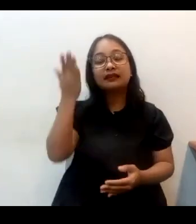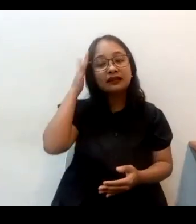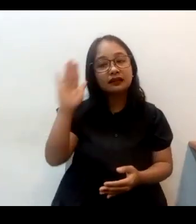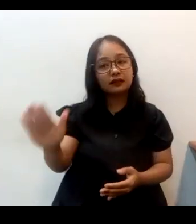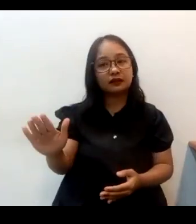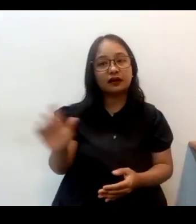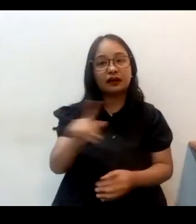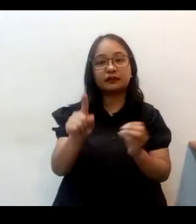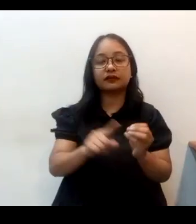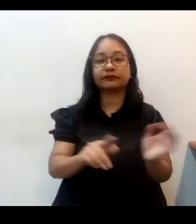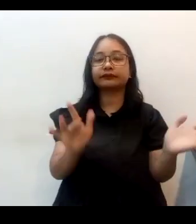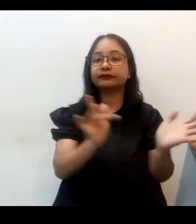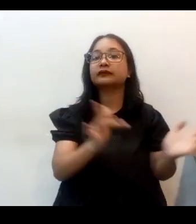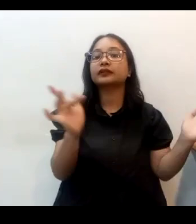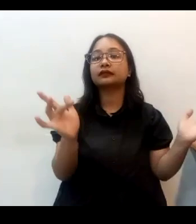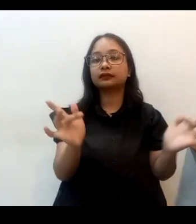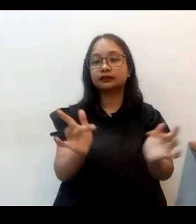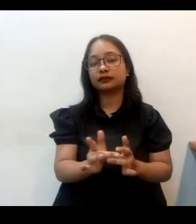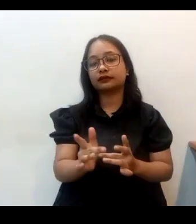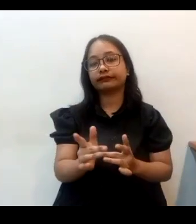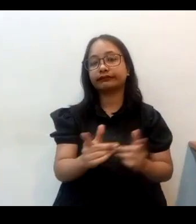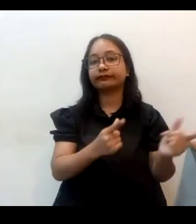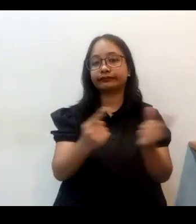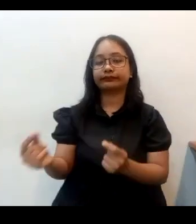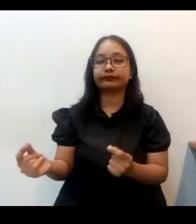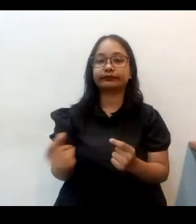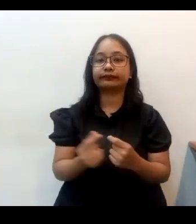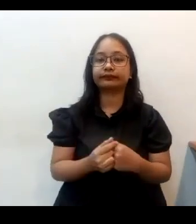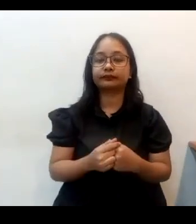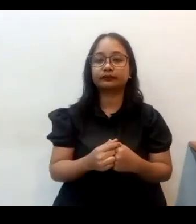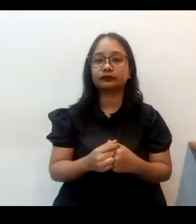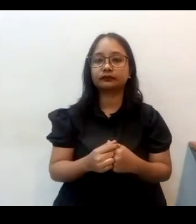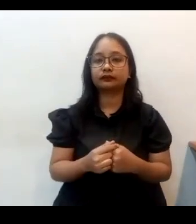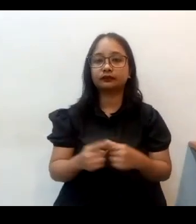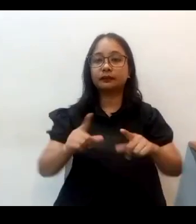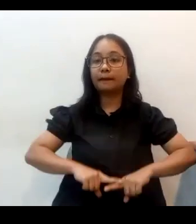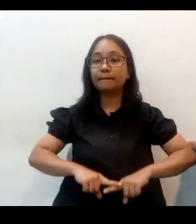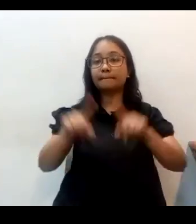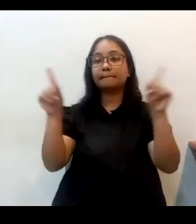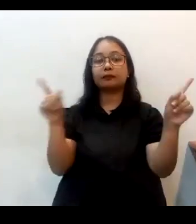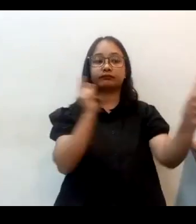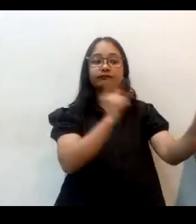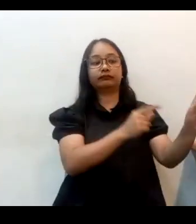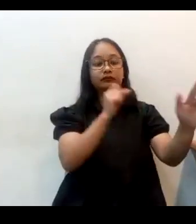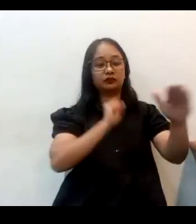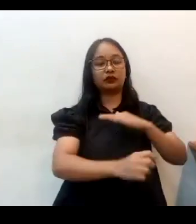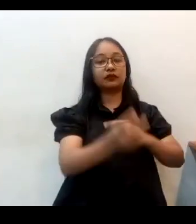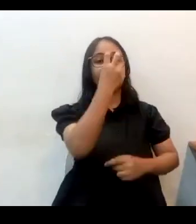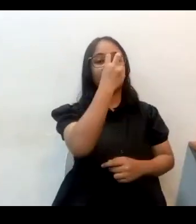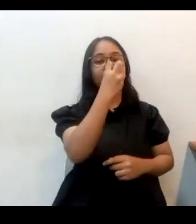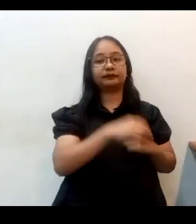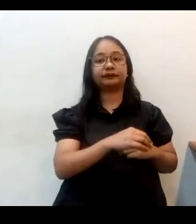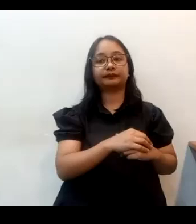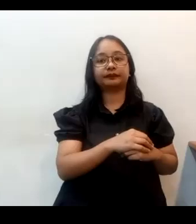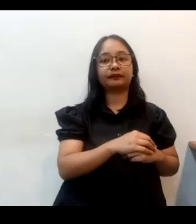did. Hindi po nila kilala si Jesus at hindi nila alam kung ano yung ginawa ni Jesus. But this bulag, he was not educated.